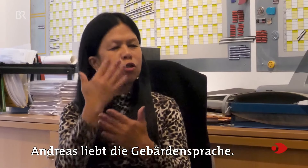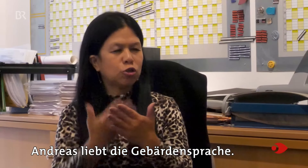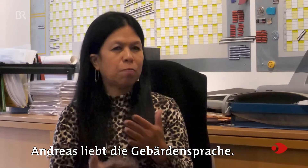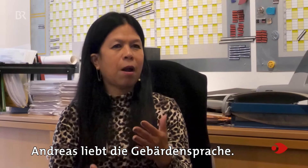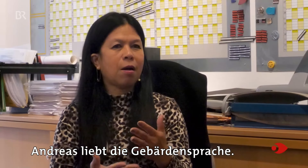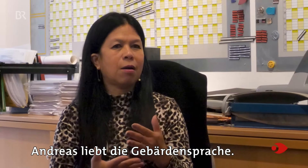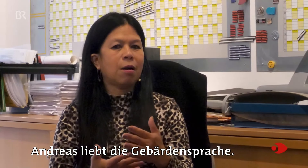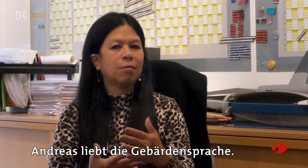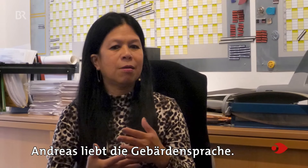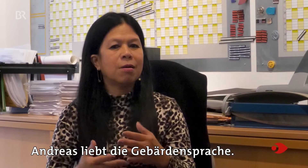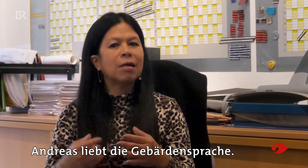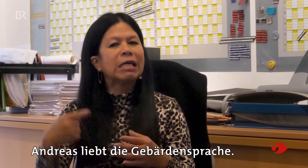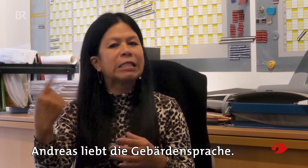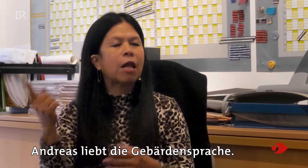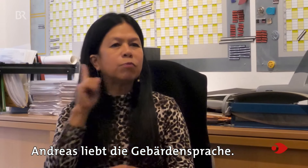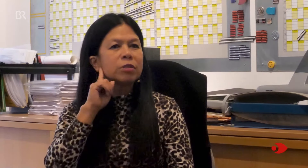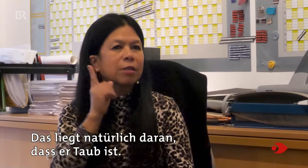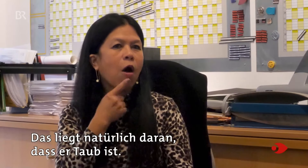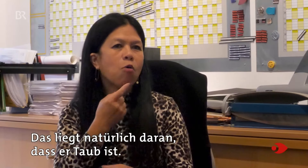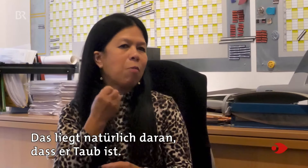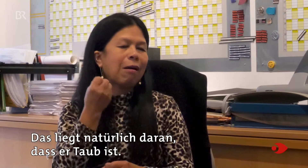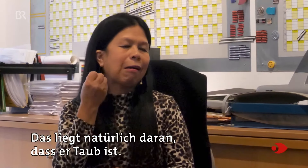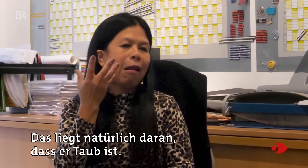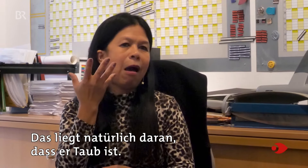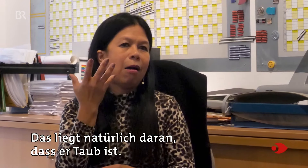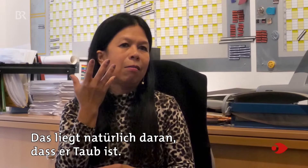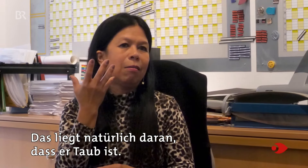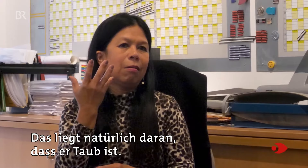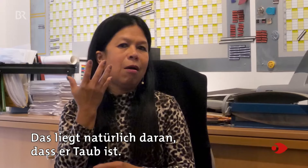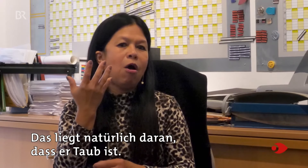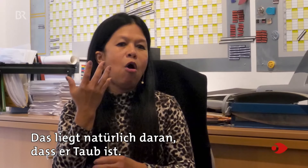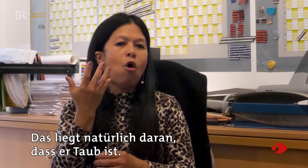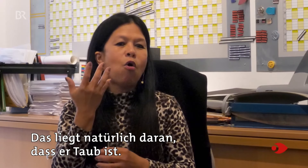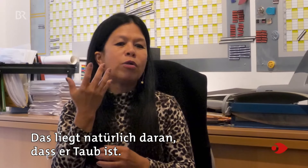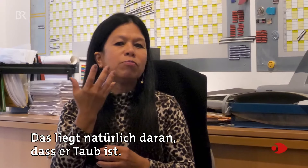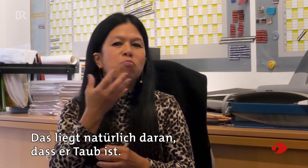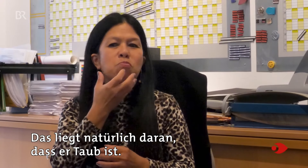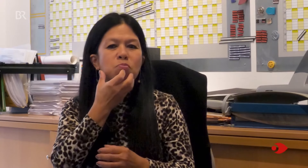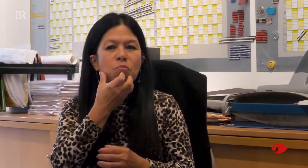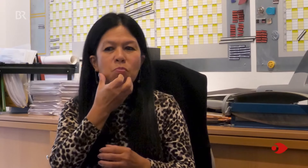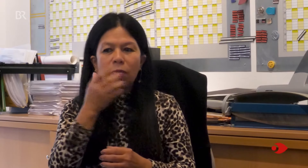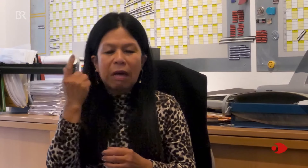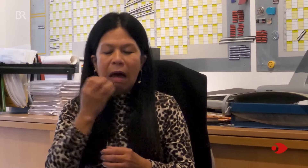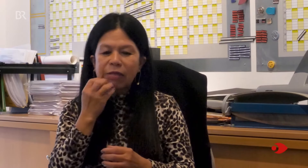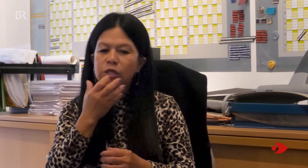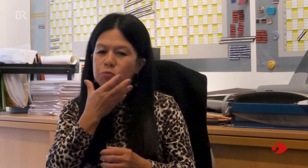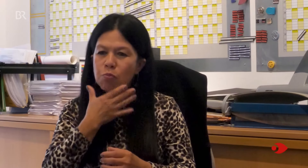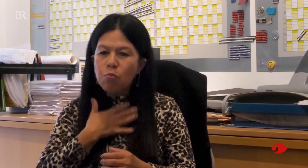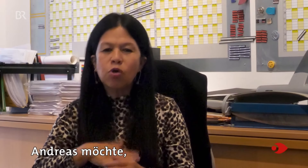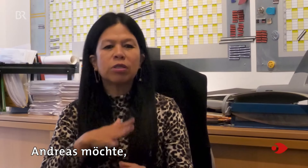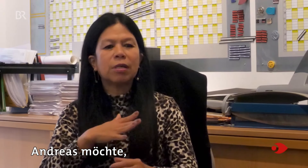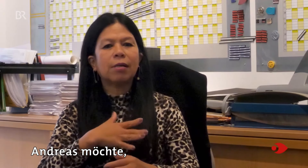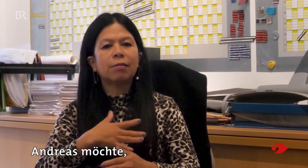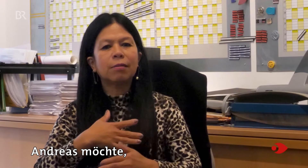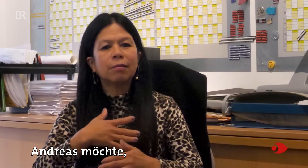Andreas liebt die Gebärdensprache. Das liegt natürlich daran, dass er taub ist. Andreas möchte,